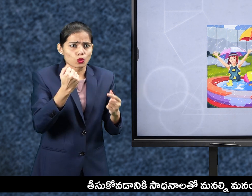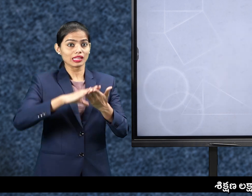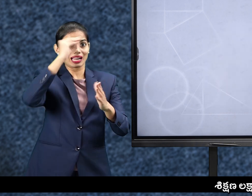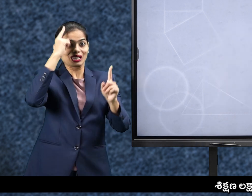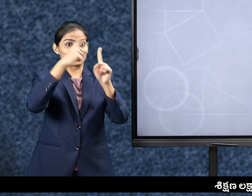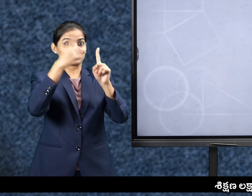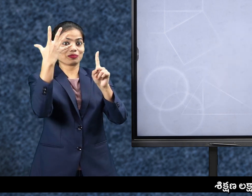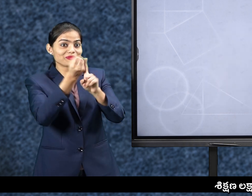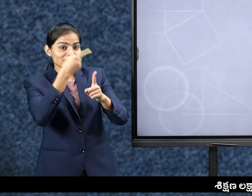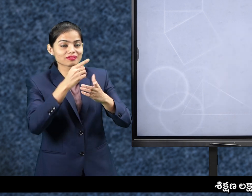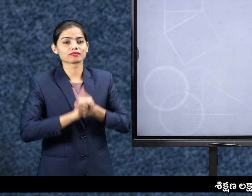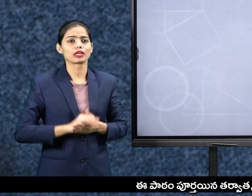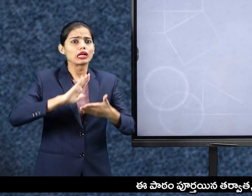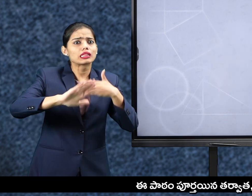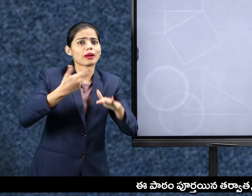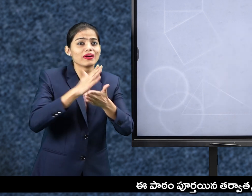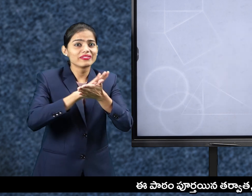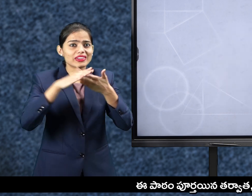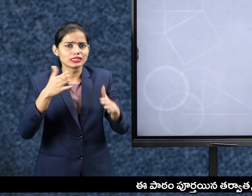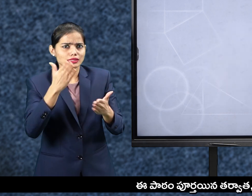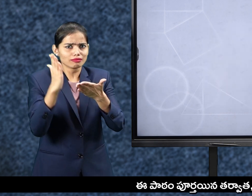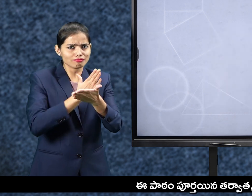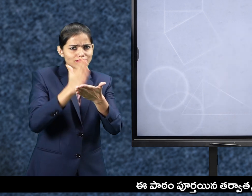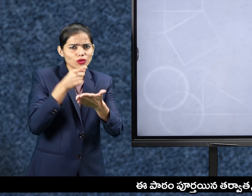ఈ సెషన్ లక్ష్యాలు: ఈ పాఠం పూర్తయిన తరువాత